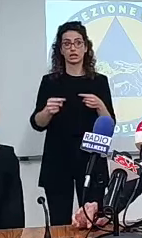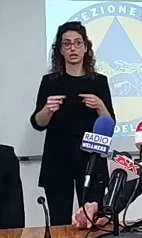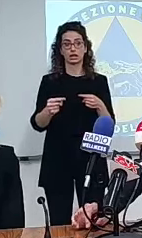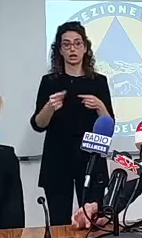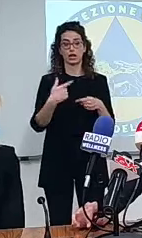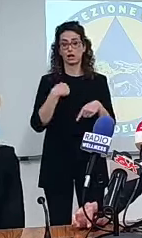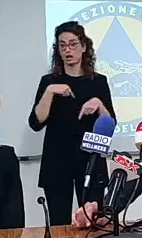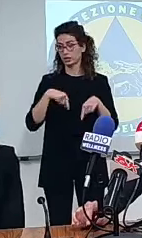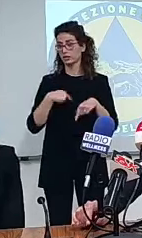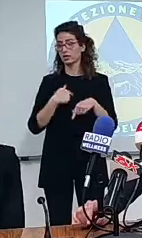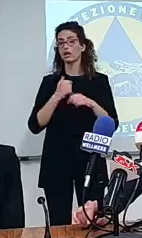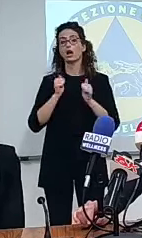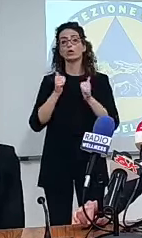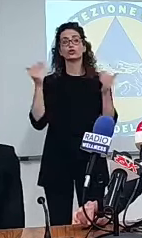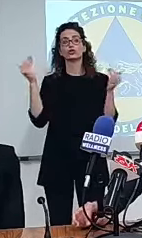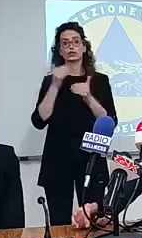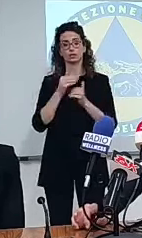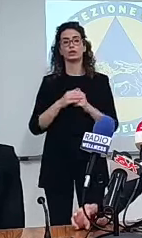stasera alle 23:23.